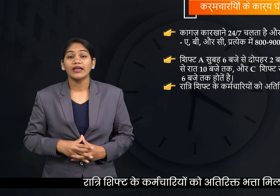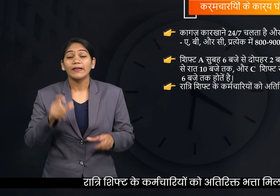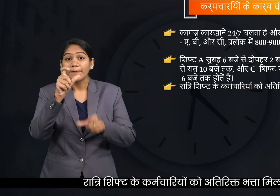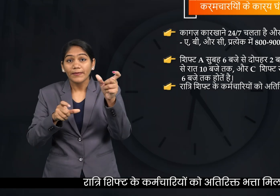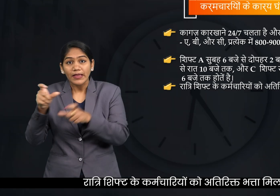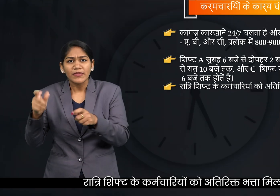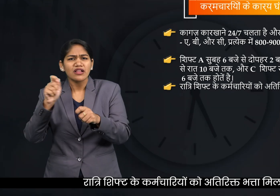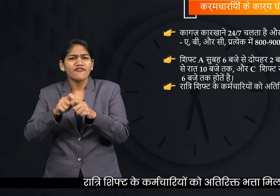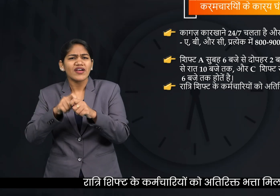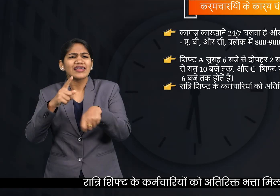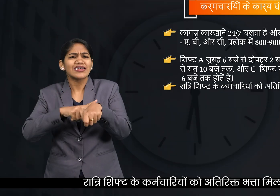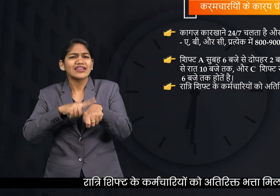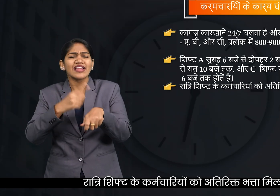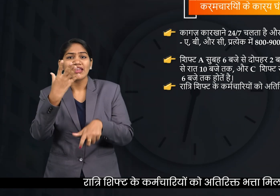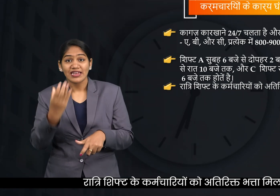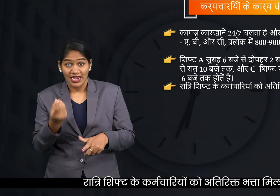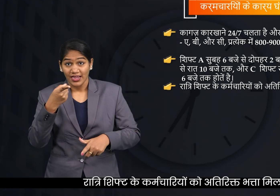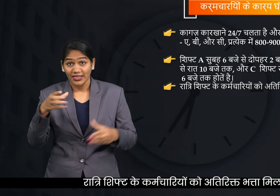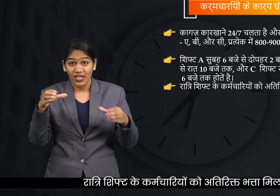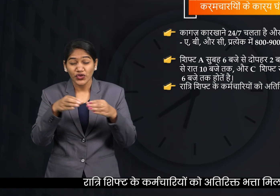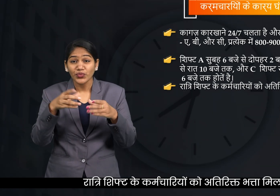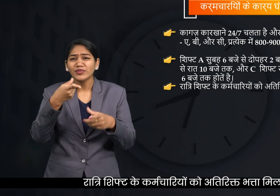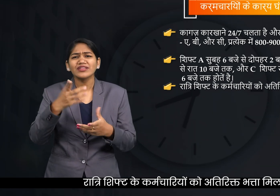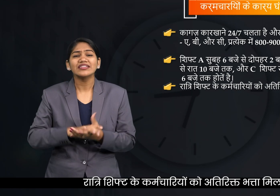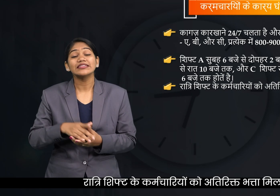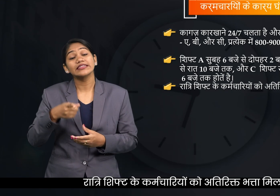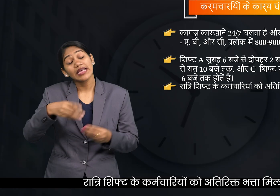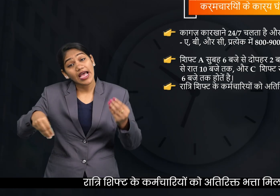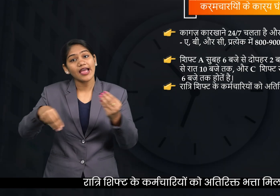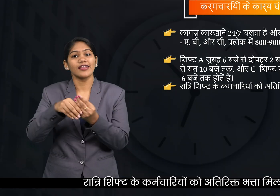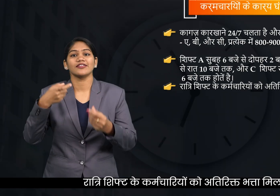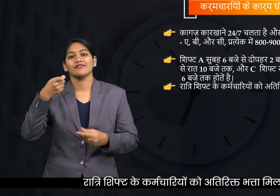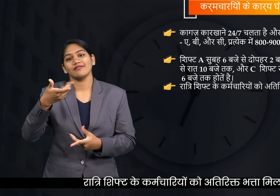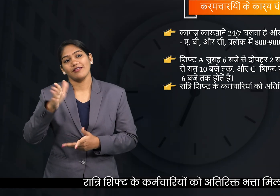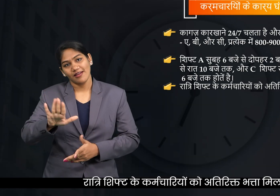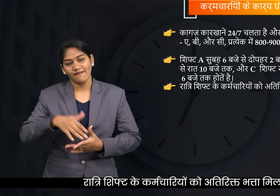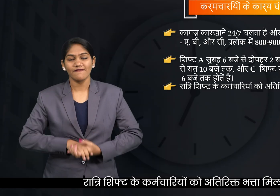रात्रि शिफ्ट के कर्मचारियों को अतिरिक्त भत्ता मिलता है।